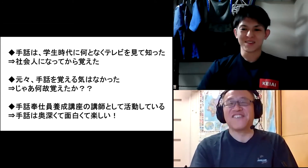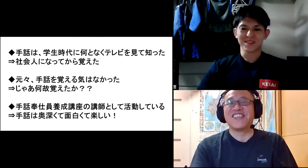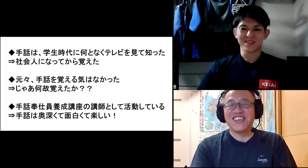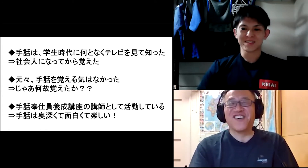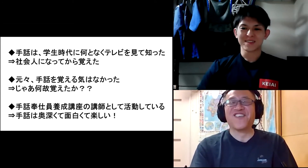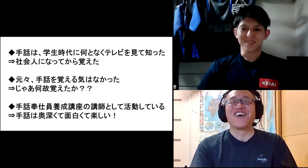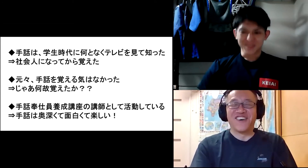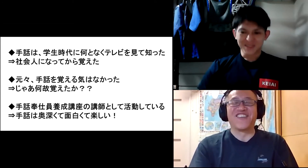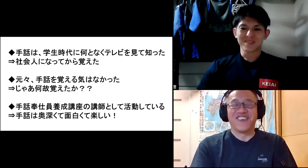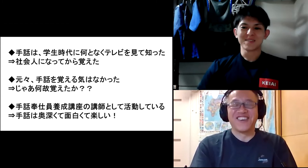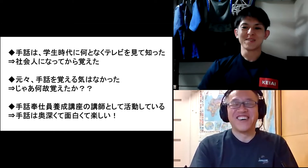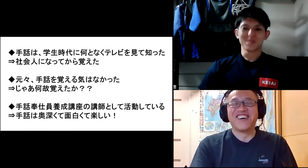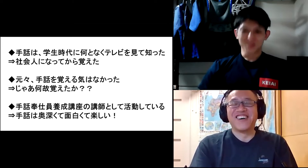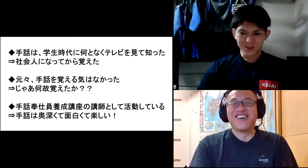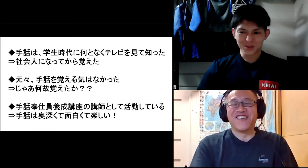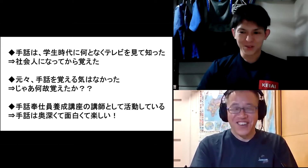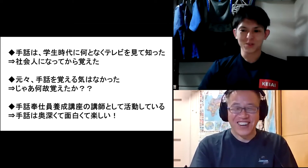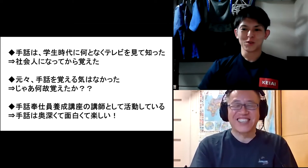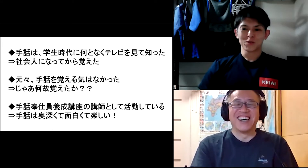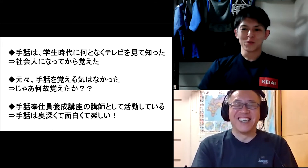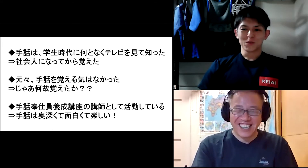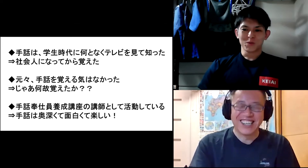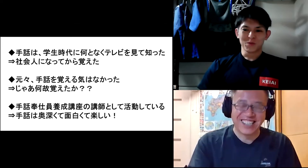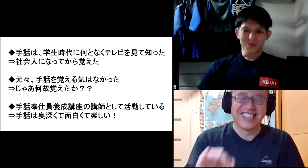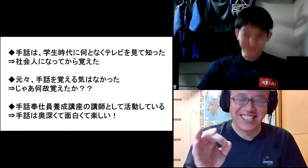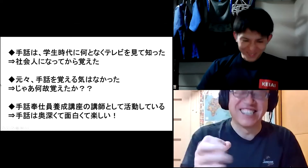のために覚えようと思いました。